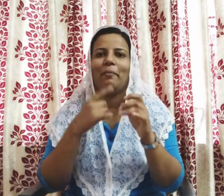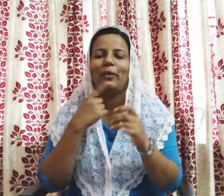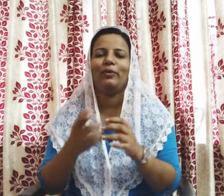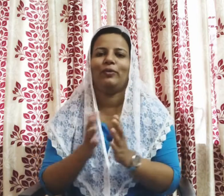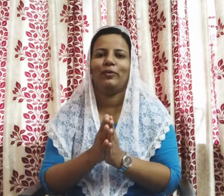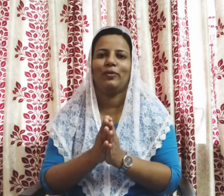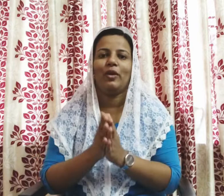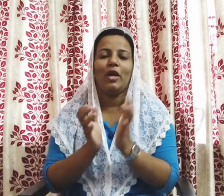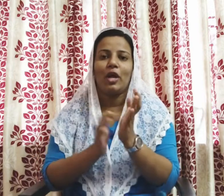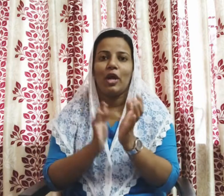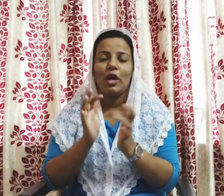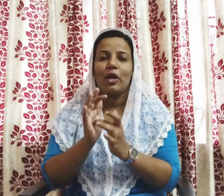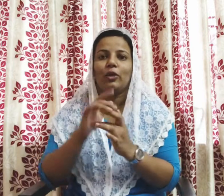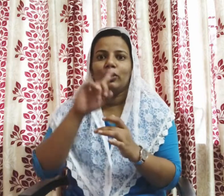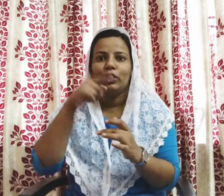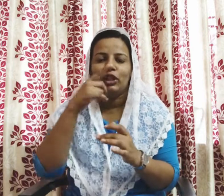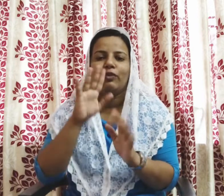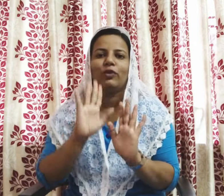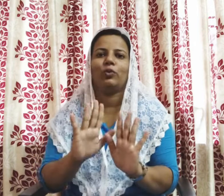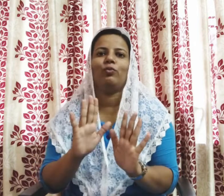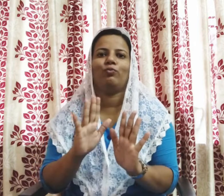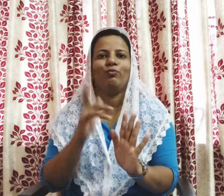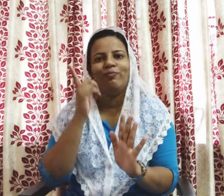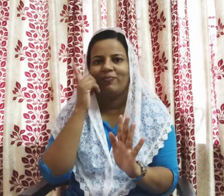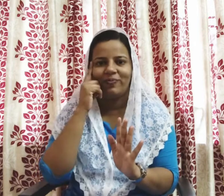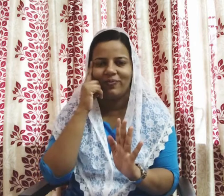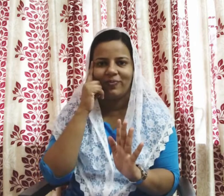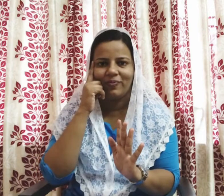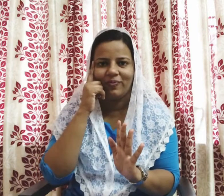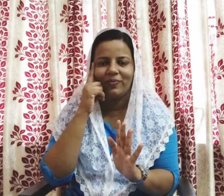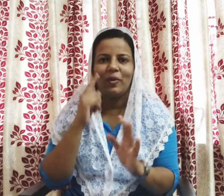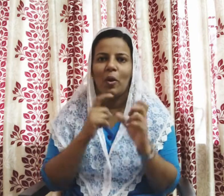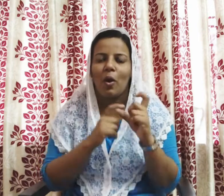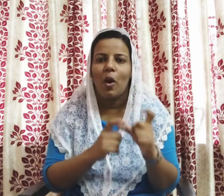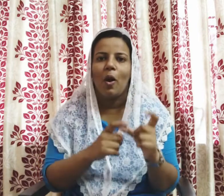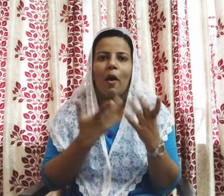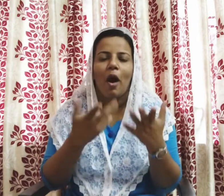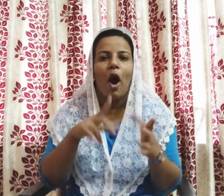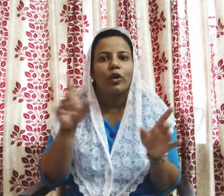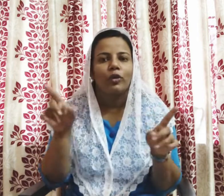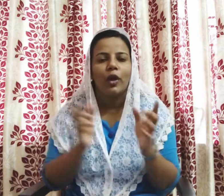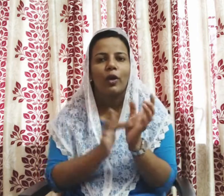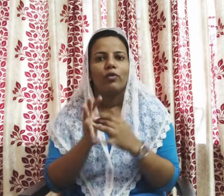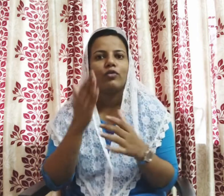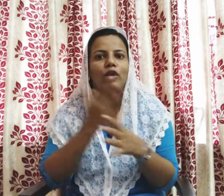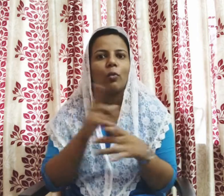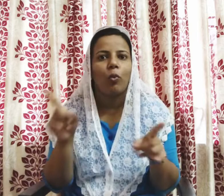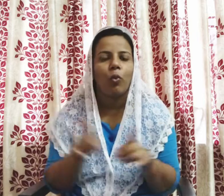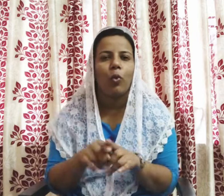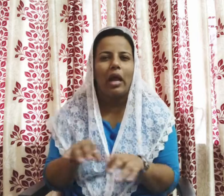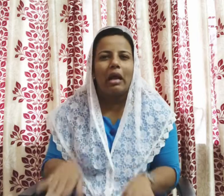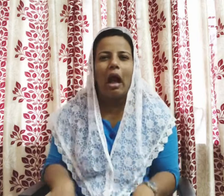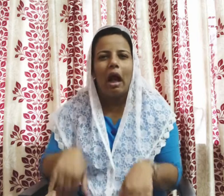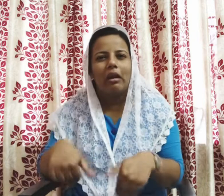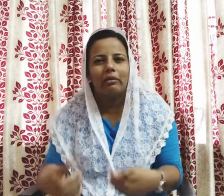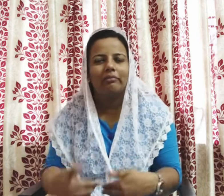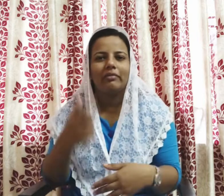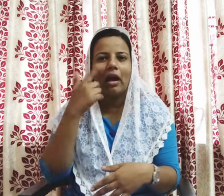എന്നുള്ളതിന് തെളിവായിരുന്നു അപ്പോസ്തലന്മാരുടെ മേൽ പരിശുദ്ധാത്മാവ് വന്നപ്പോൾ അവരിലൂടെ നടന്ന പ്രവൃത്തി. മുടന്തന്മാർ നടക്കുന്നു, മരിച്ചവർ എഴുന്നേൽക്കുന്നു,